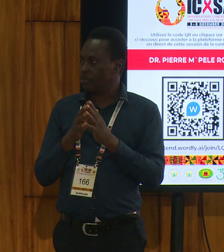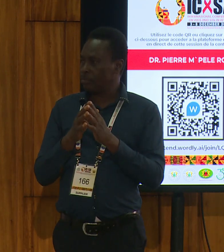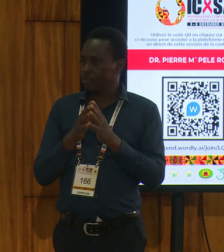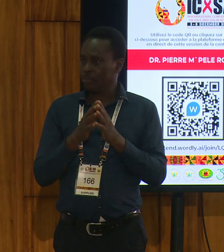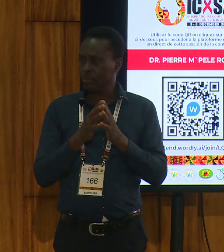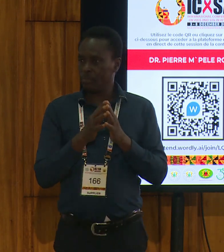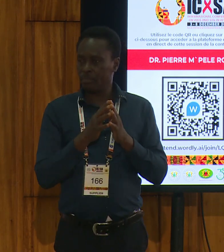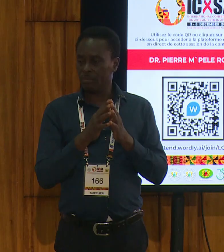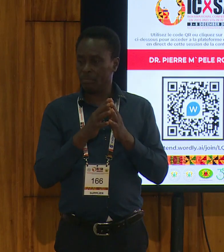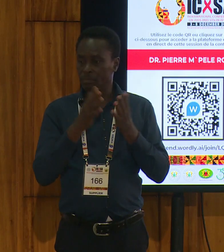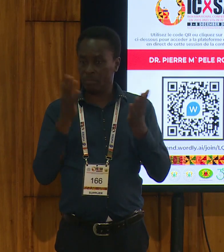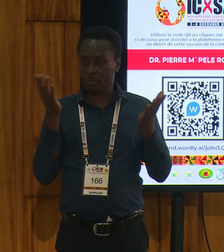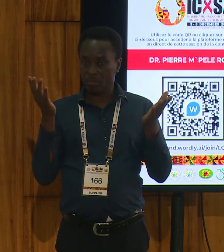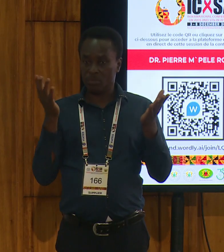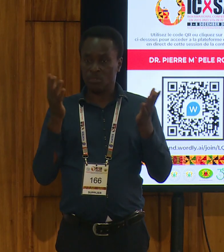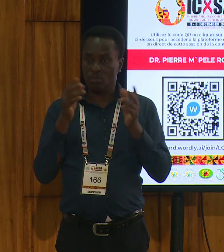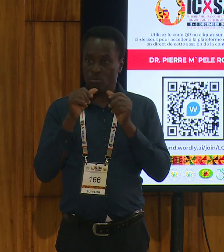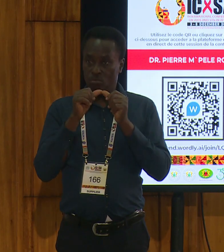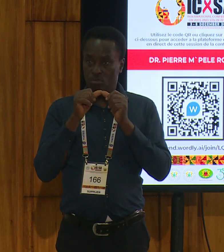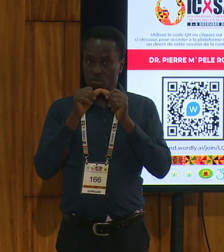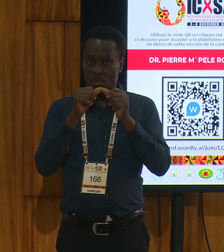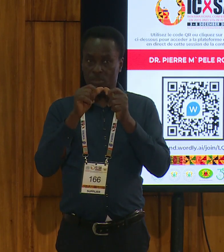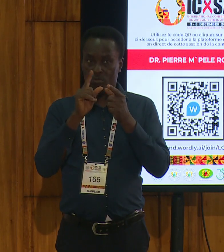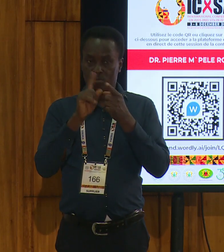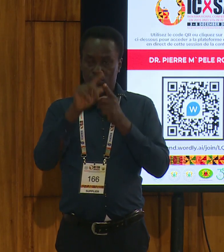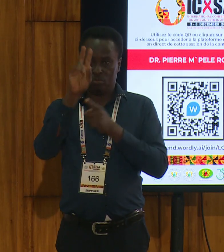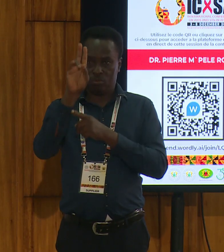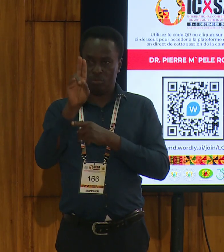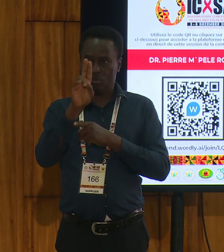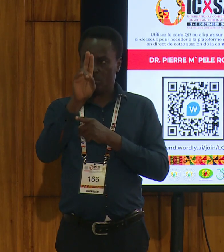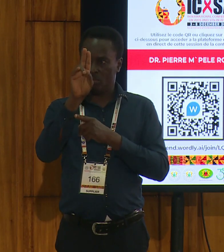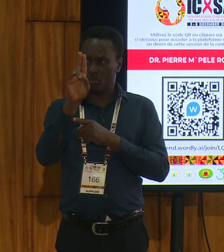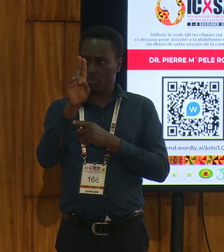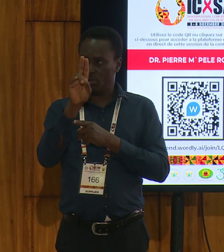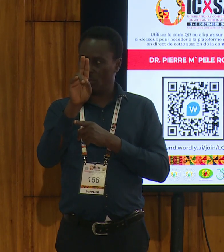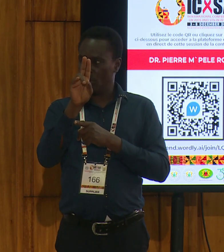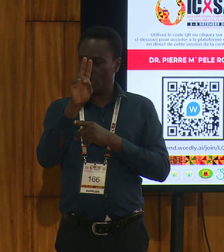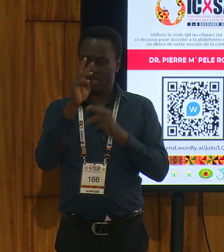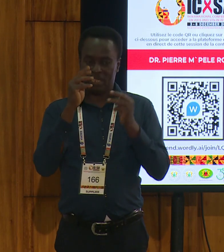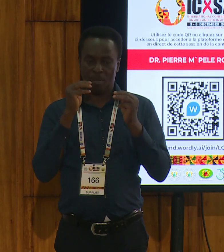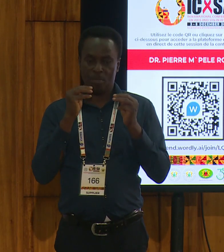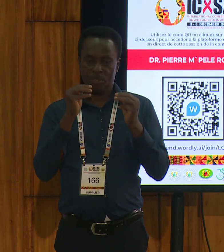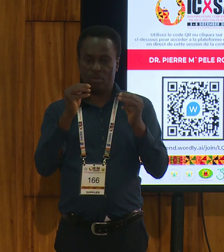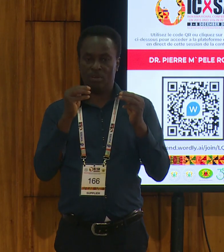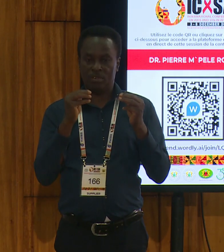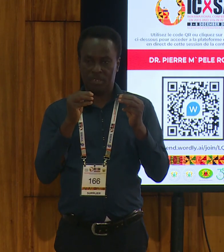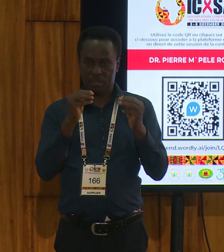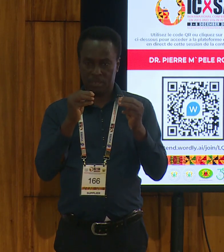Pour cela, nous avions utilisé la méthodologie suivante.